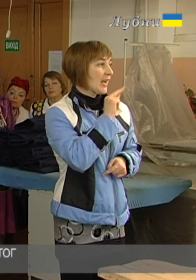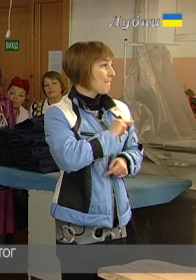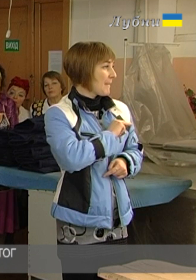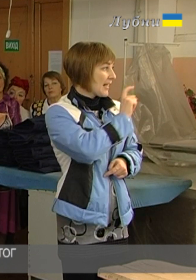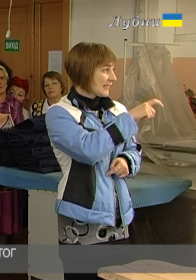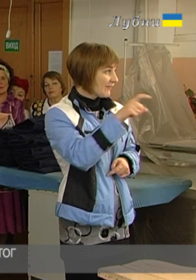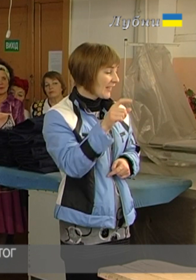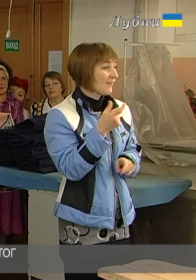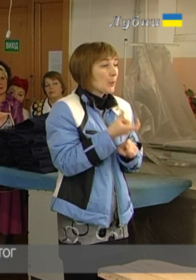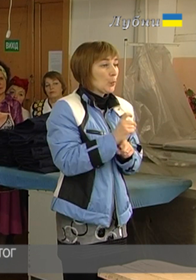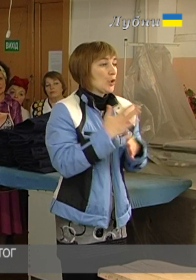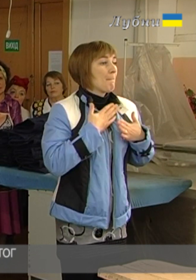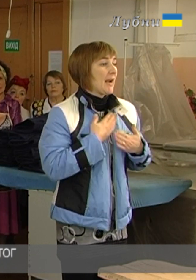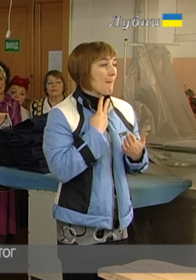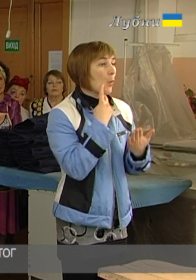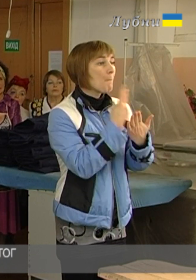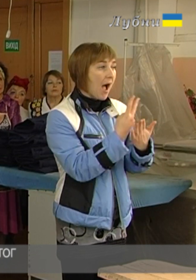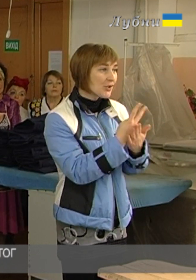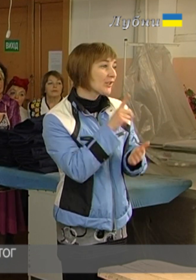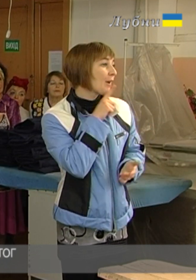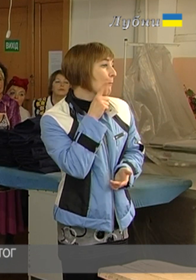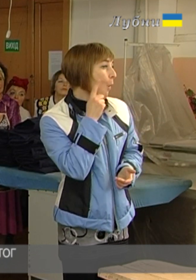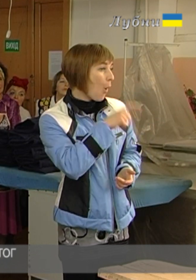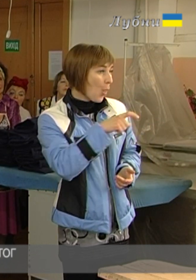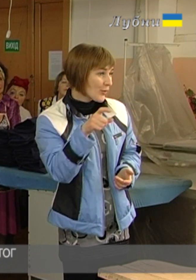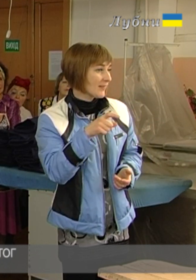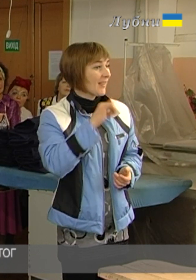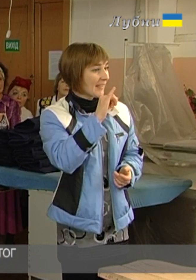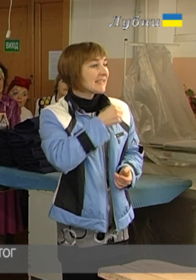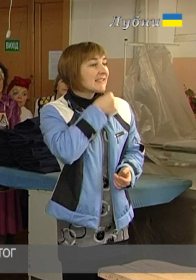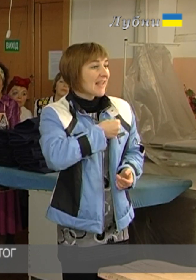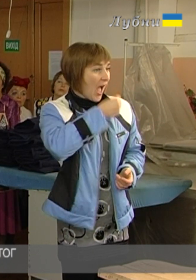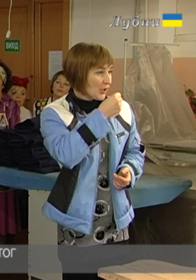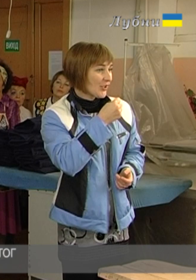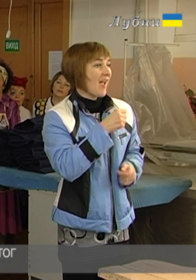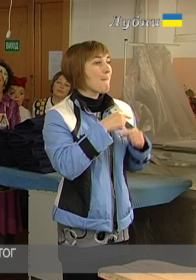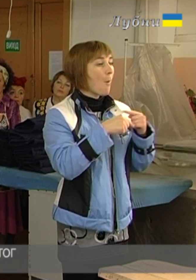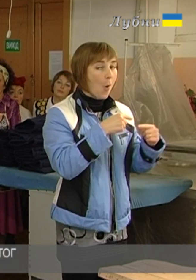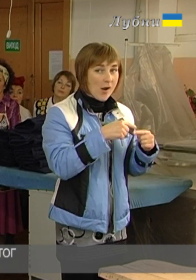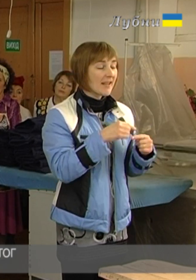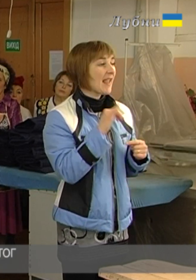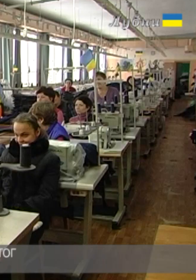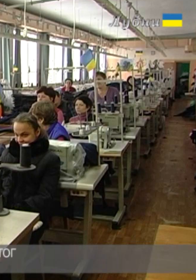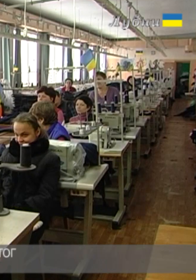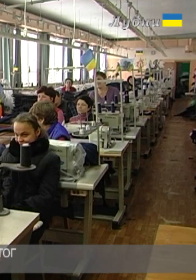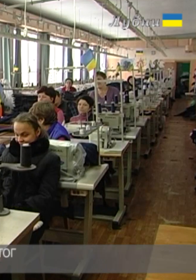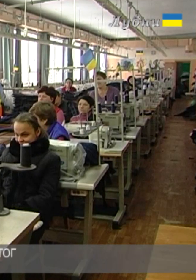І надзвичайно приємно бачити тут молодь, старше покоління, а найбільша продукція, яку випускає.